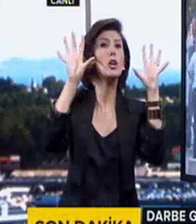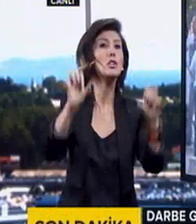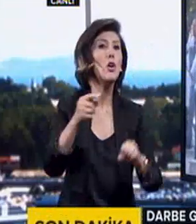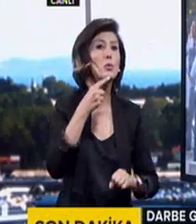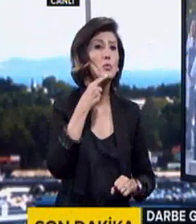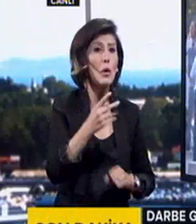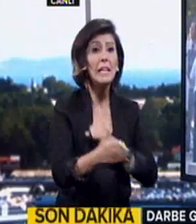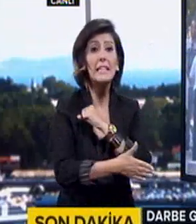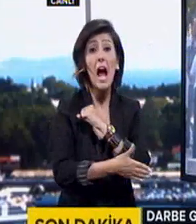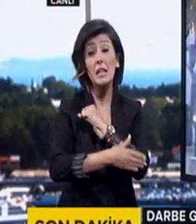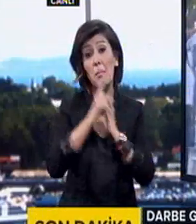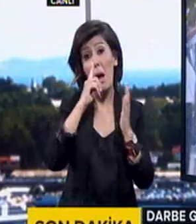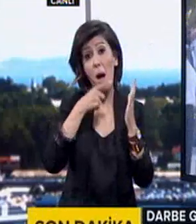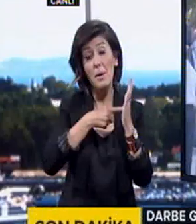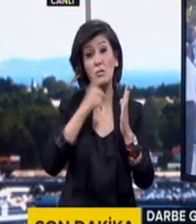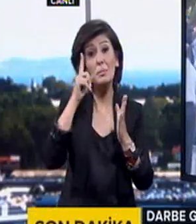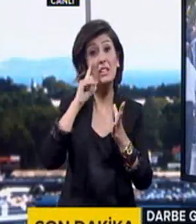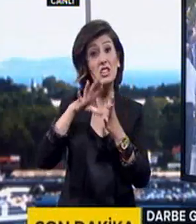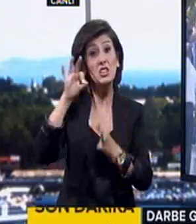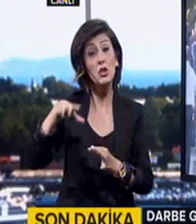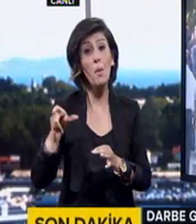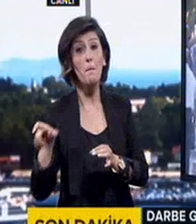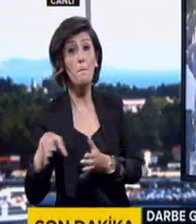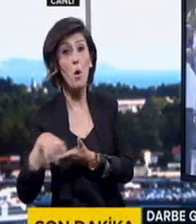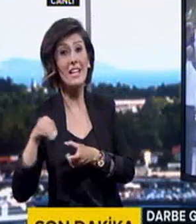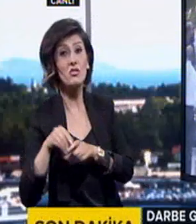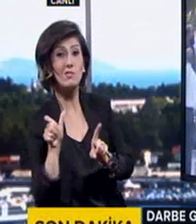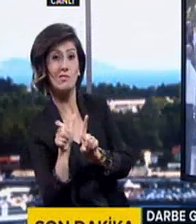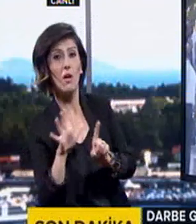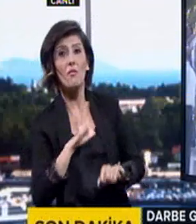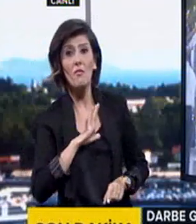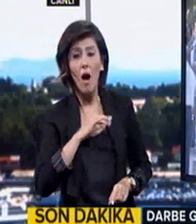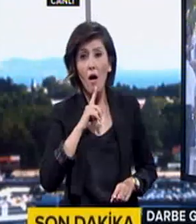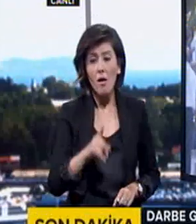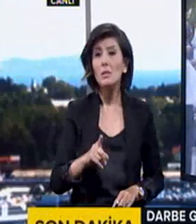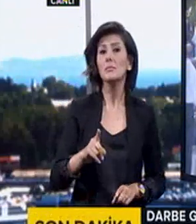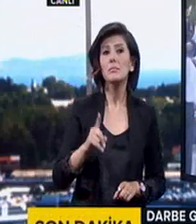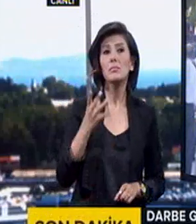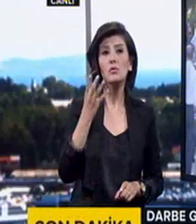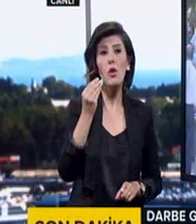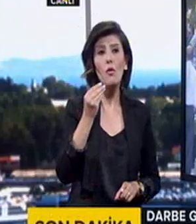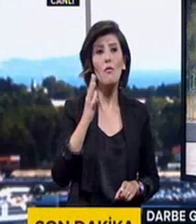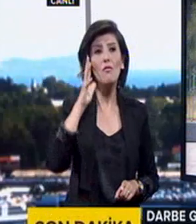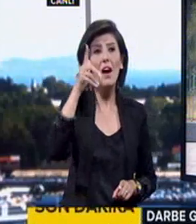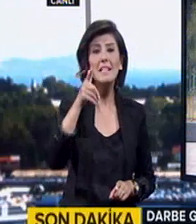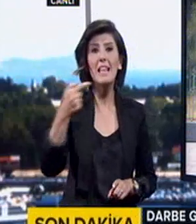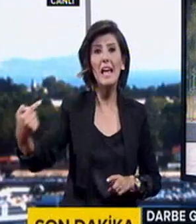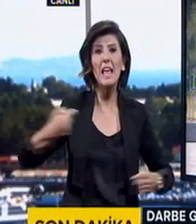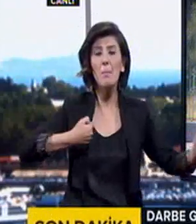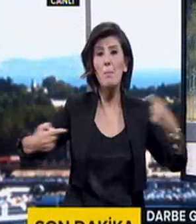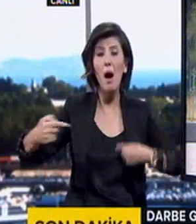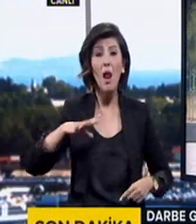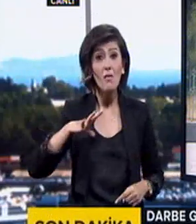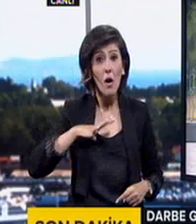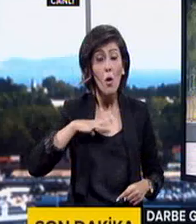söyleniyor. Yardım amaçlı bir kişinin daha bölgede olduğu iddiası var. Belirttiğimiz gibi çok fazla konuyla ilgili ihbar gelmişti.